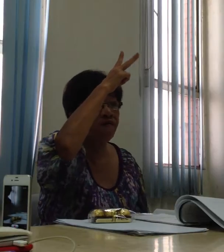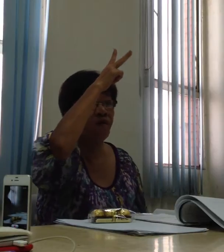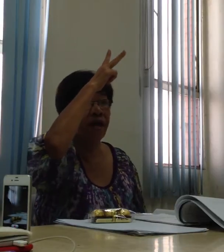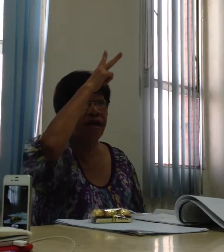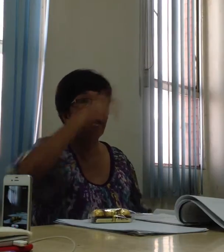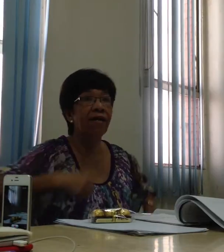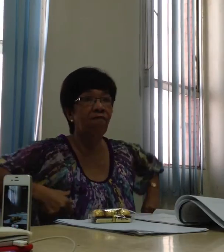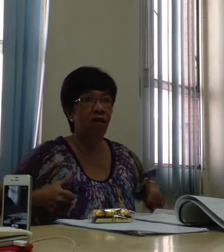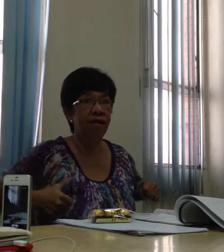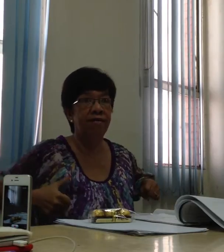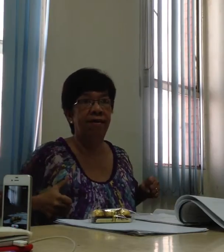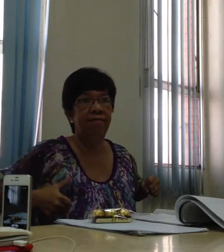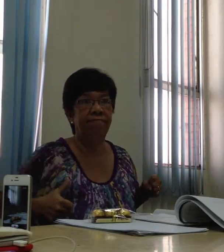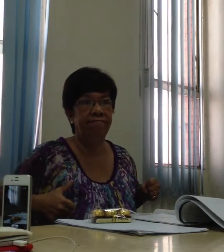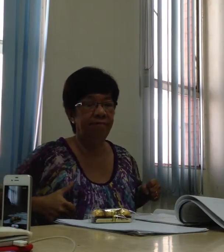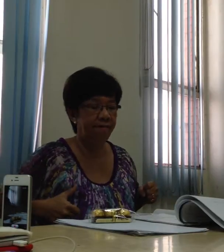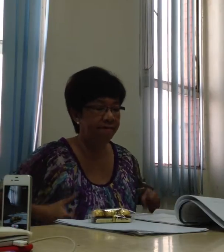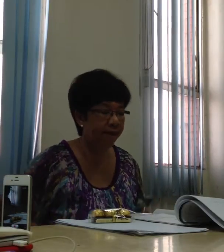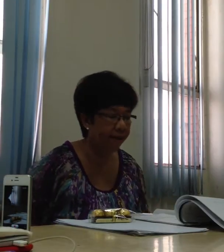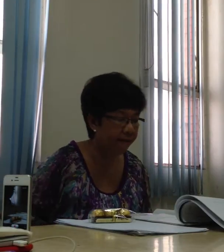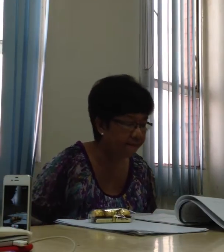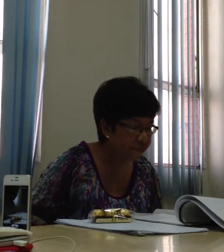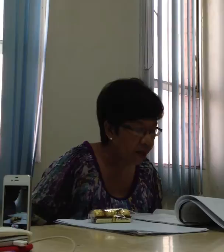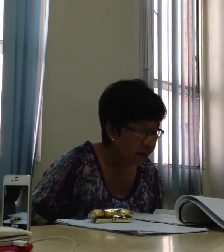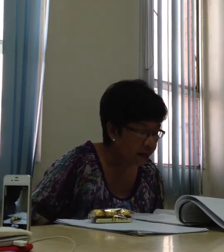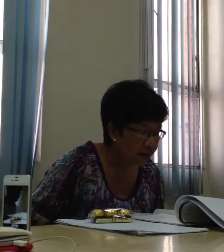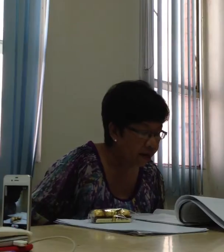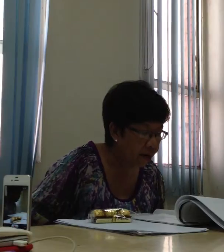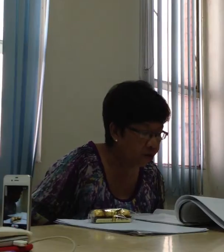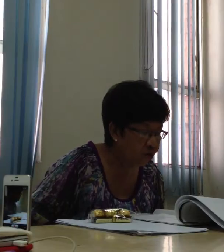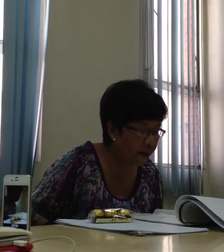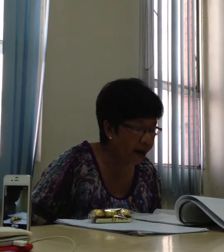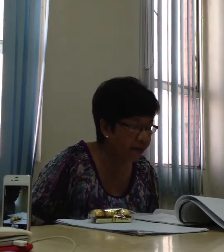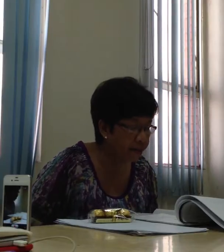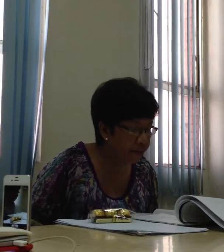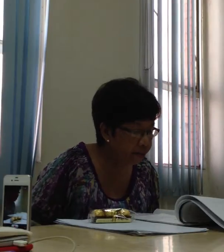for hen, lagyan mo na. Rooster, okay. Now spider.